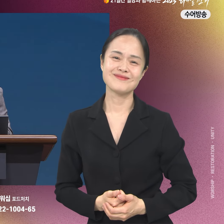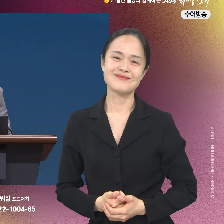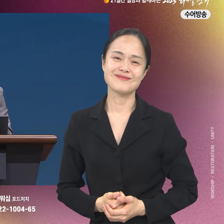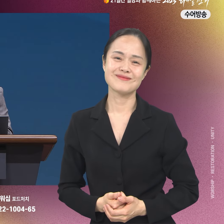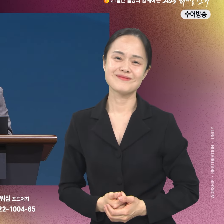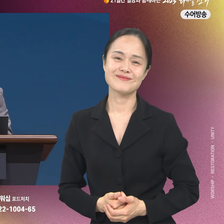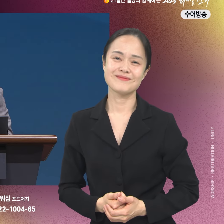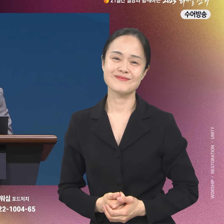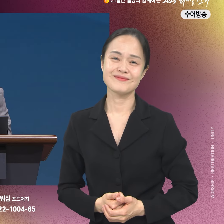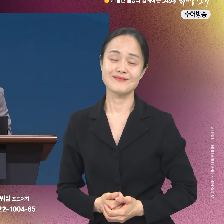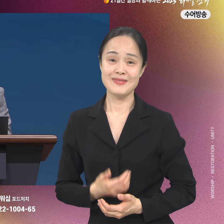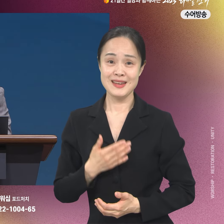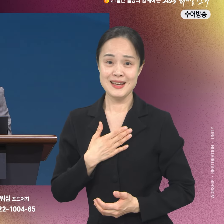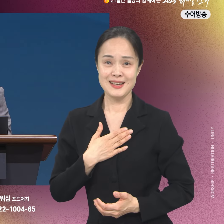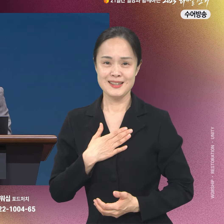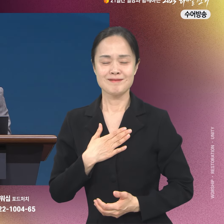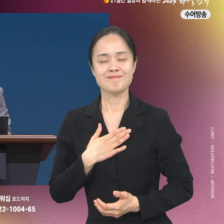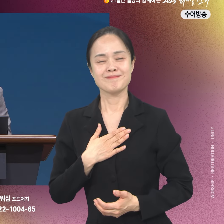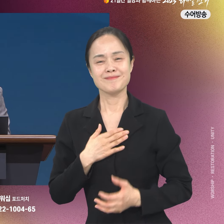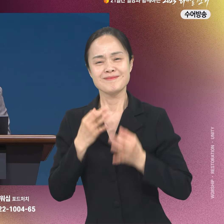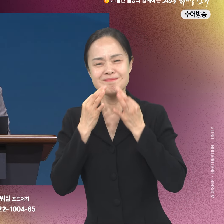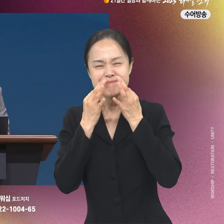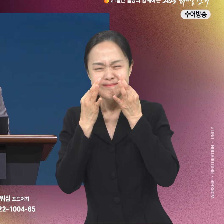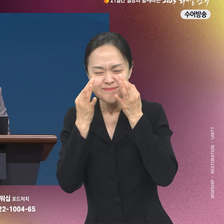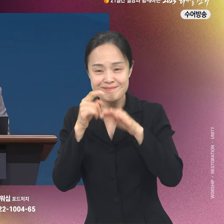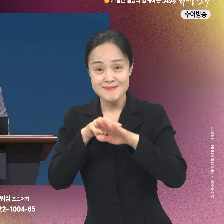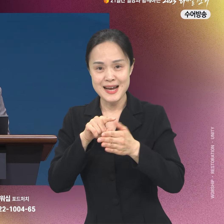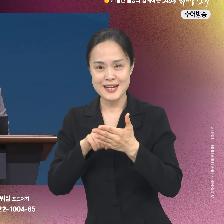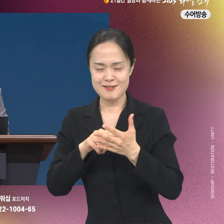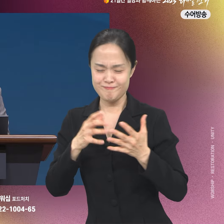제 진심 안에서는 최선을 다한 것 같아요.